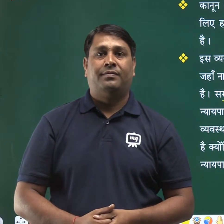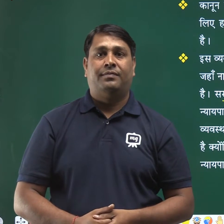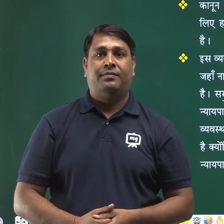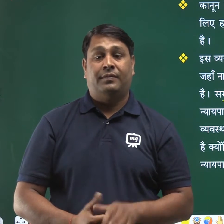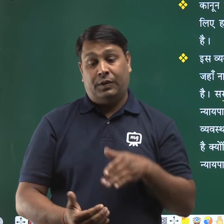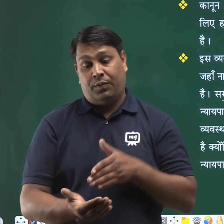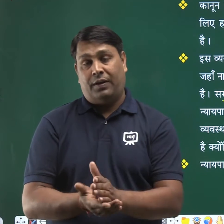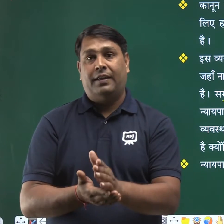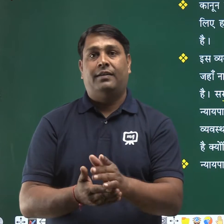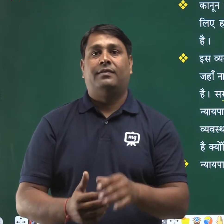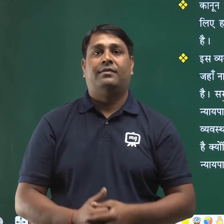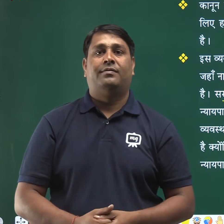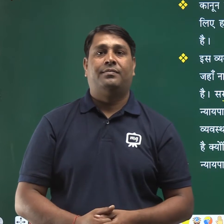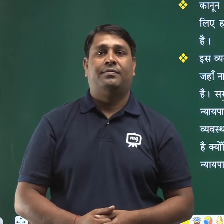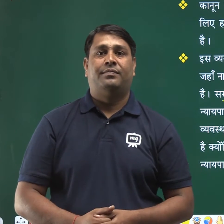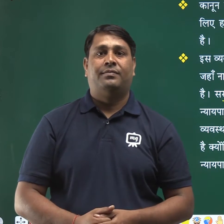होने के नाते